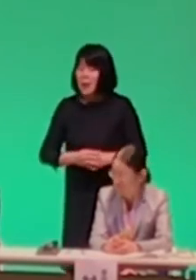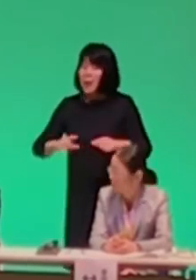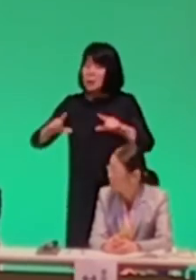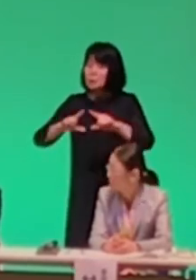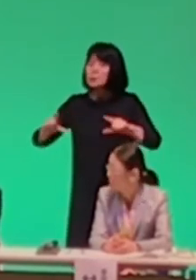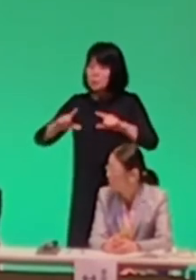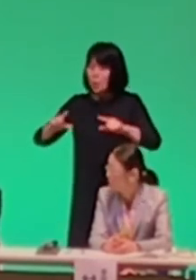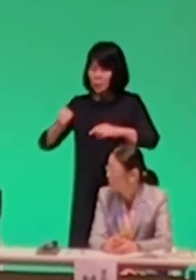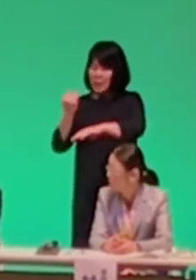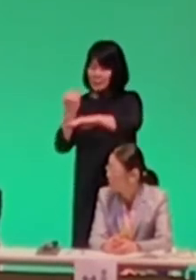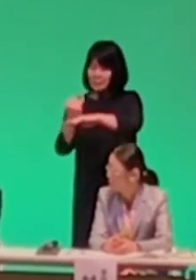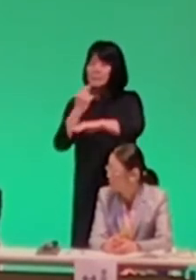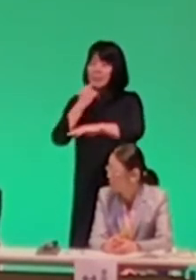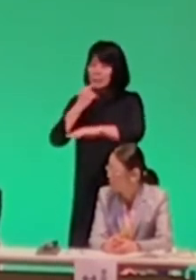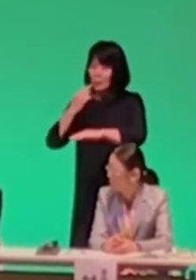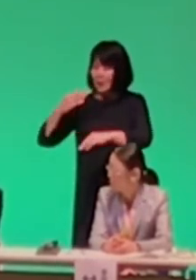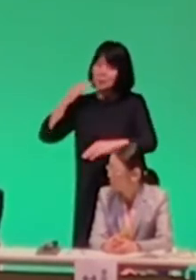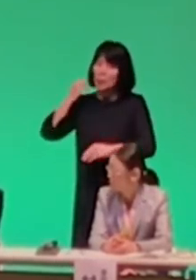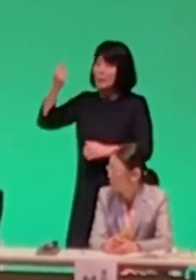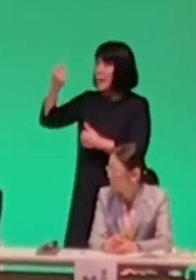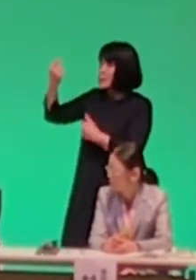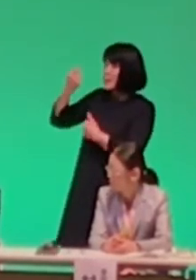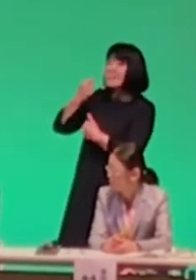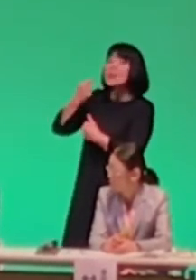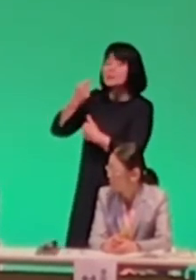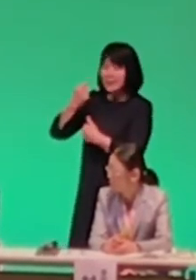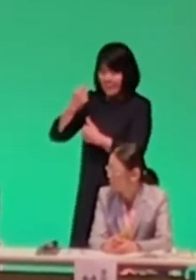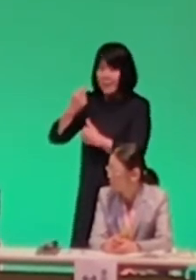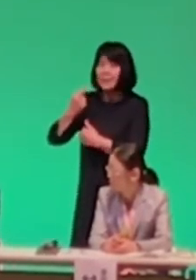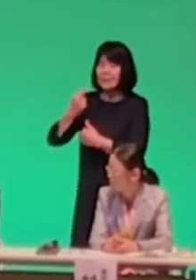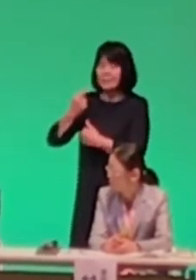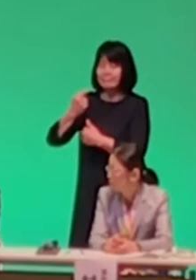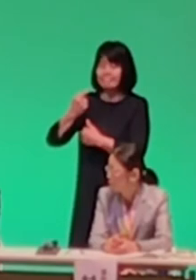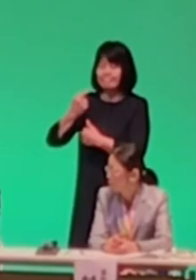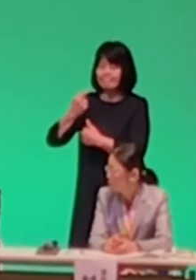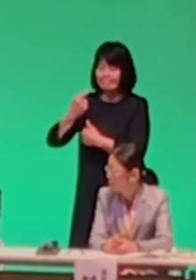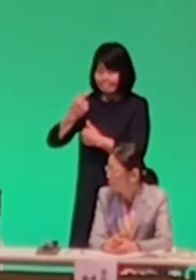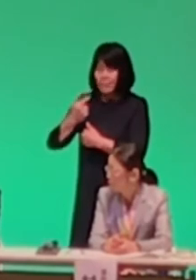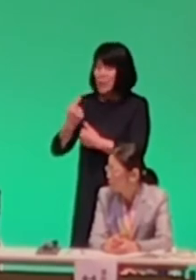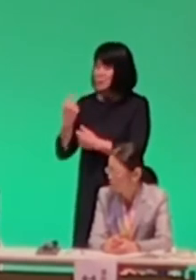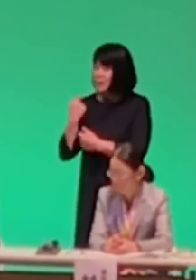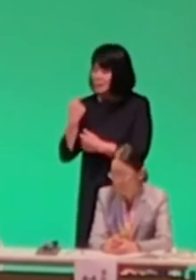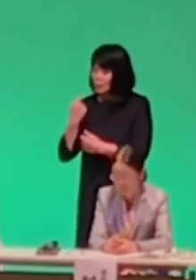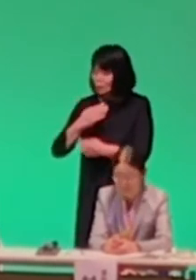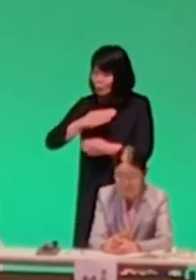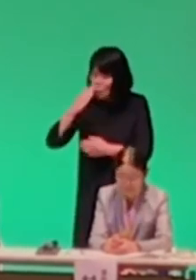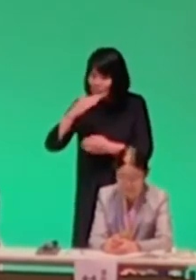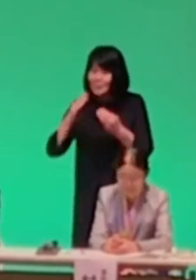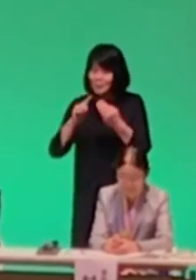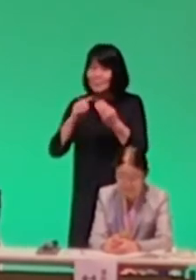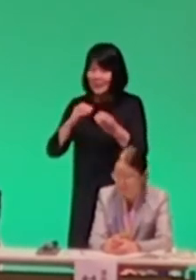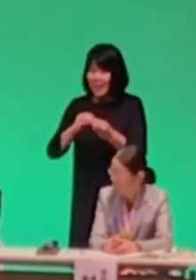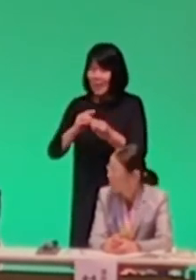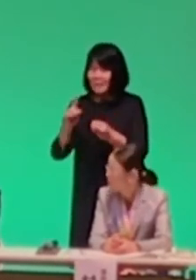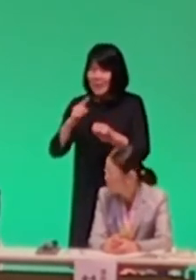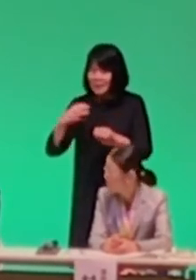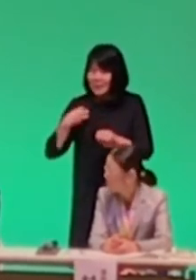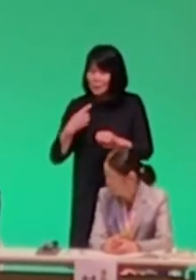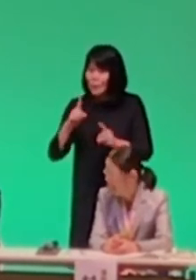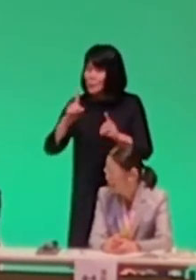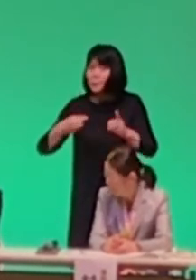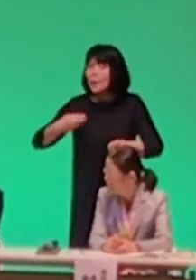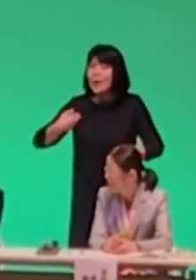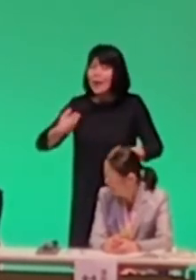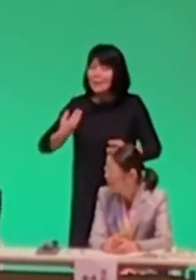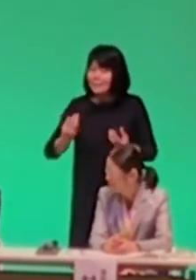常大臣っていうのは総理から任命されて、その前日とか当日まで何大臣になるかわからないっていうの